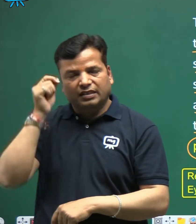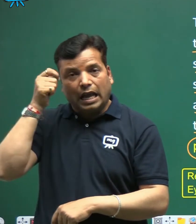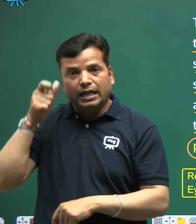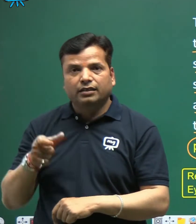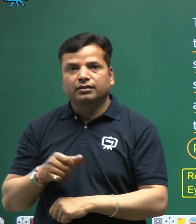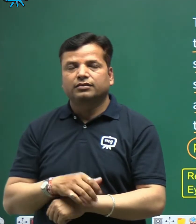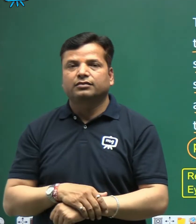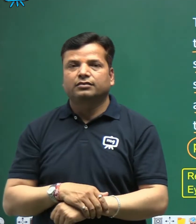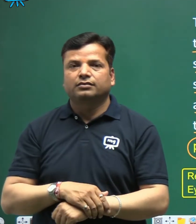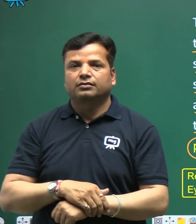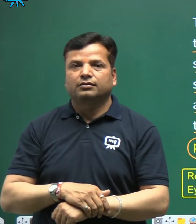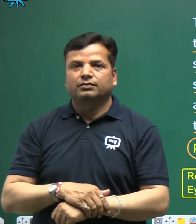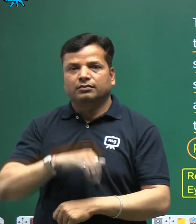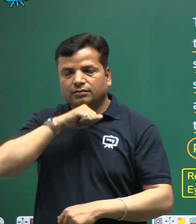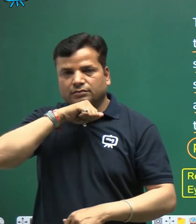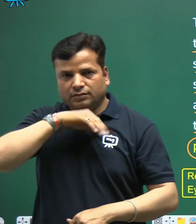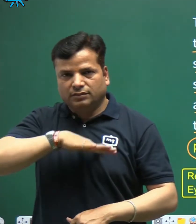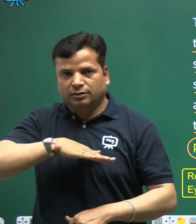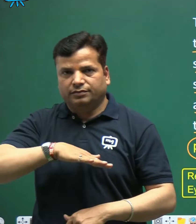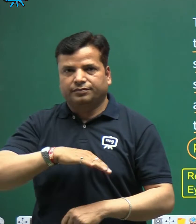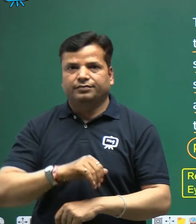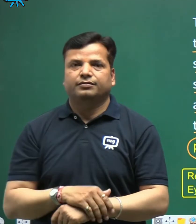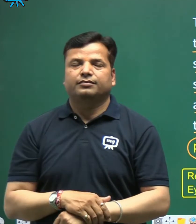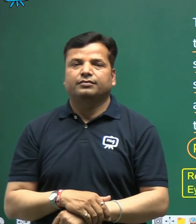young, युवा,